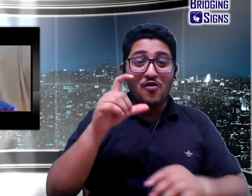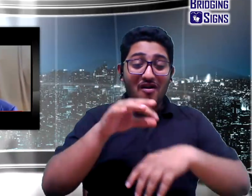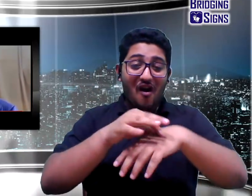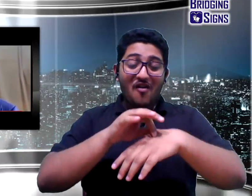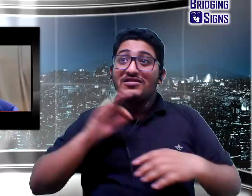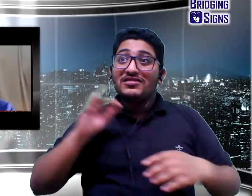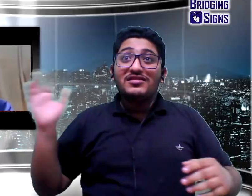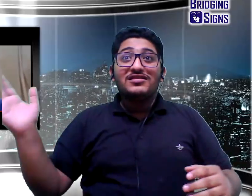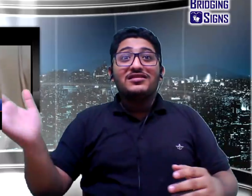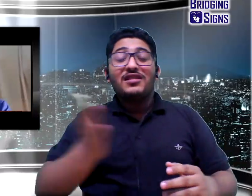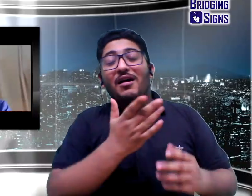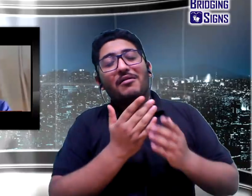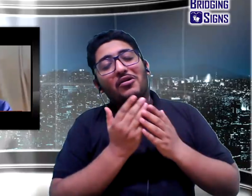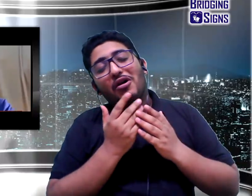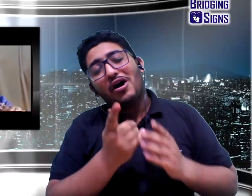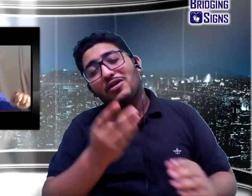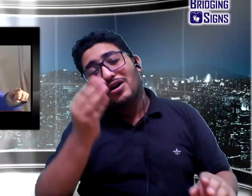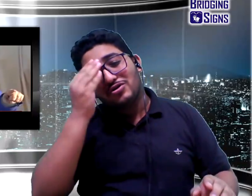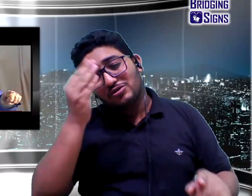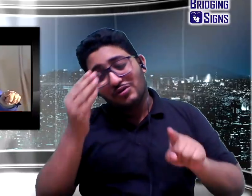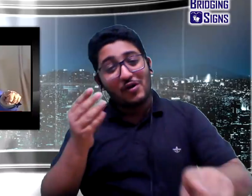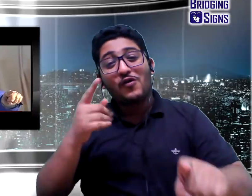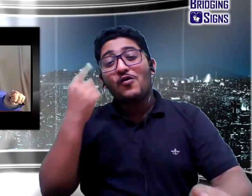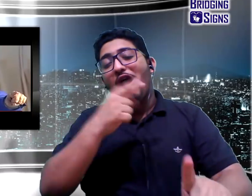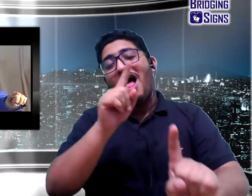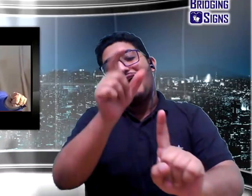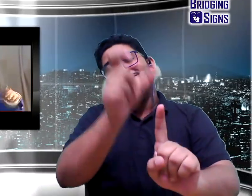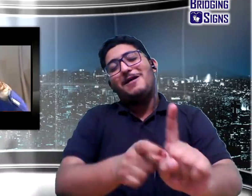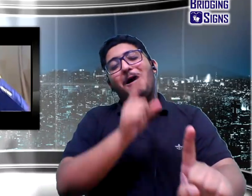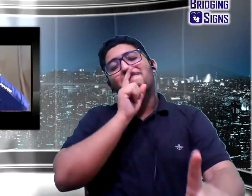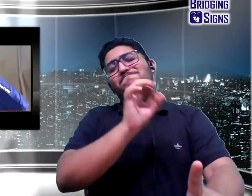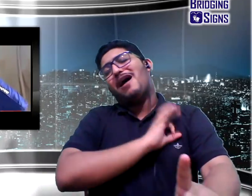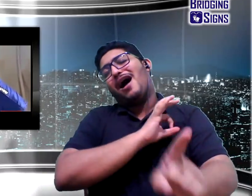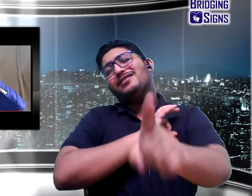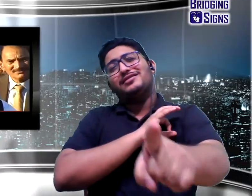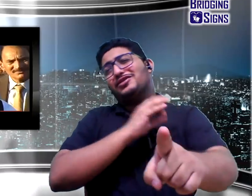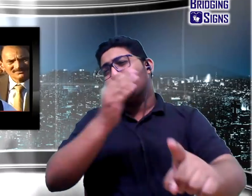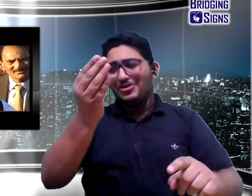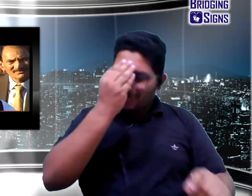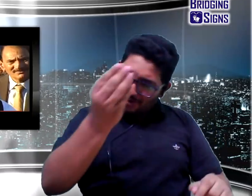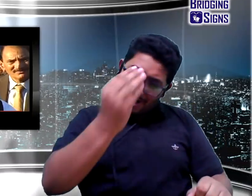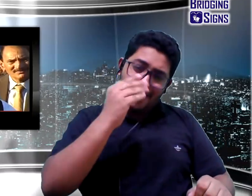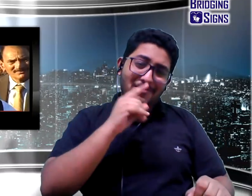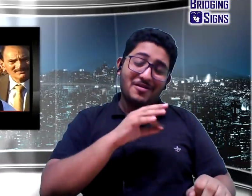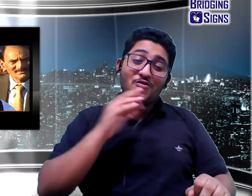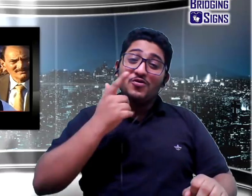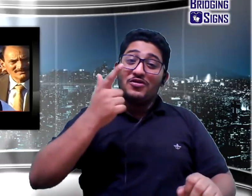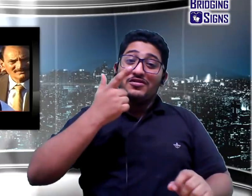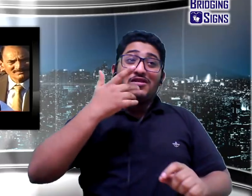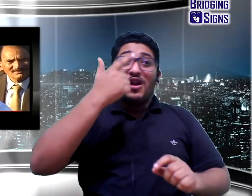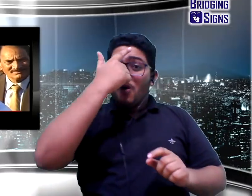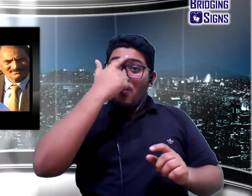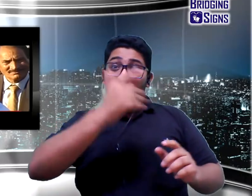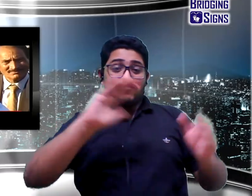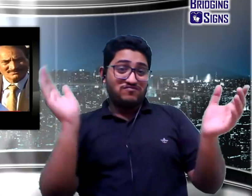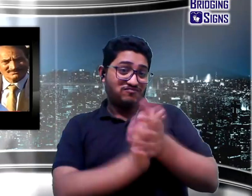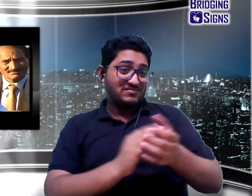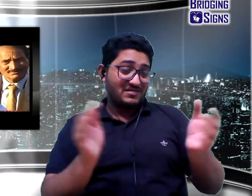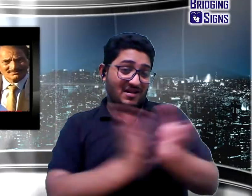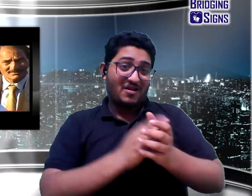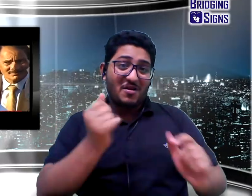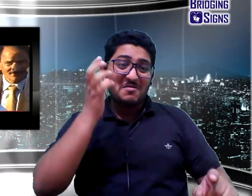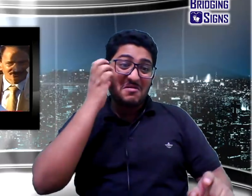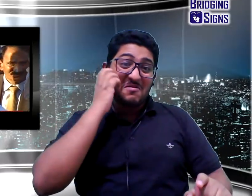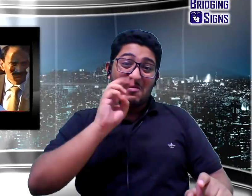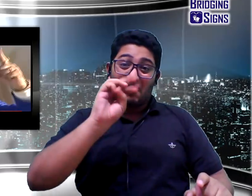दे एहसान दा इक्को ही कारण है, इमरान खान ते हिंदुस्तान दे विच दो हथ नाल ताड़ी वजाई,